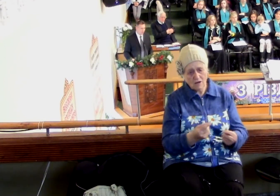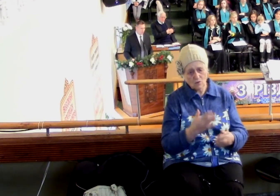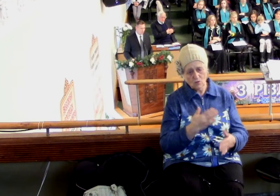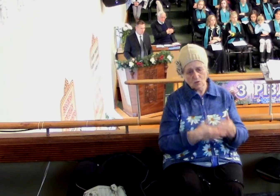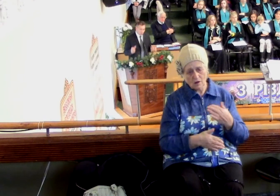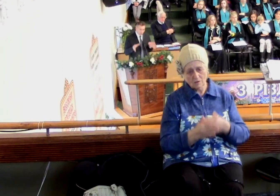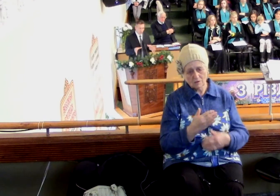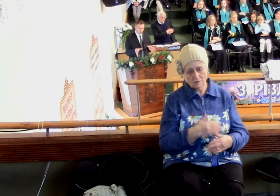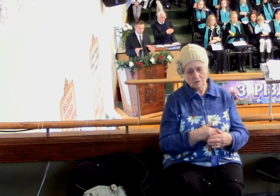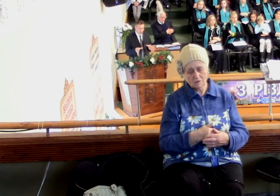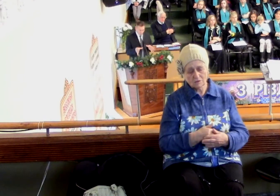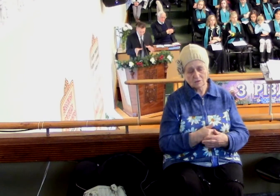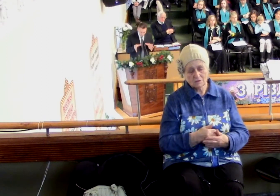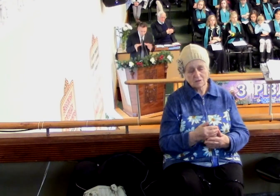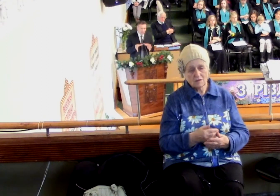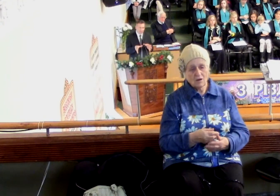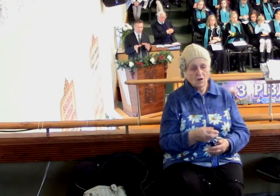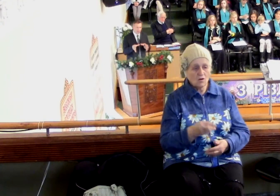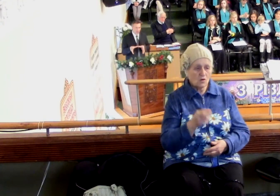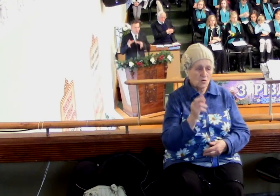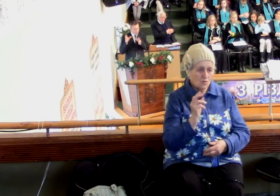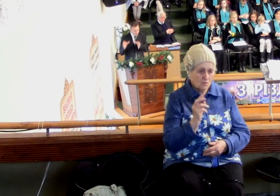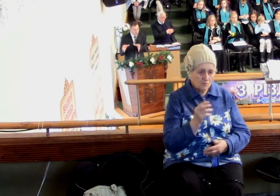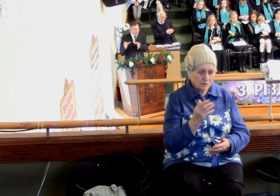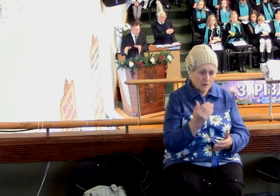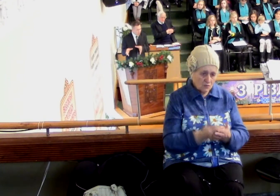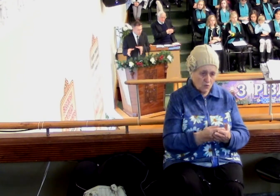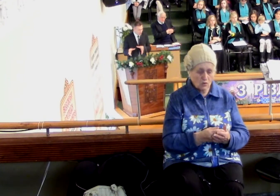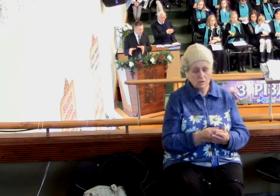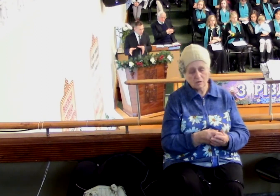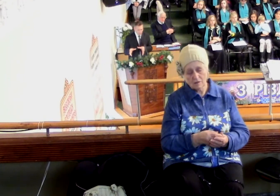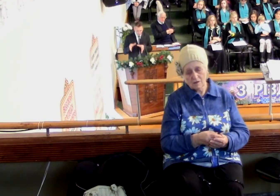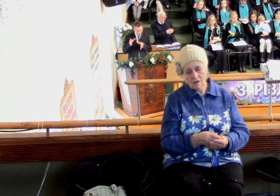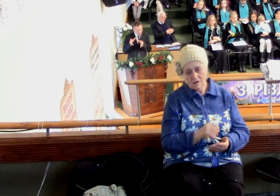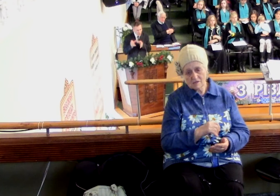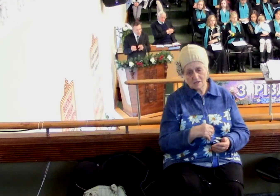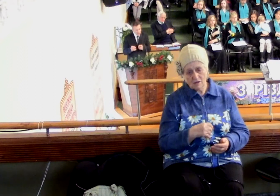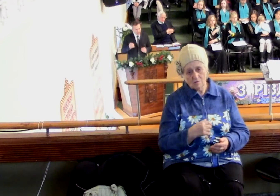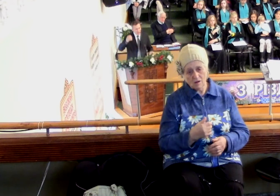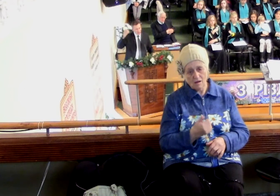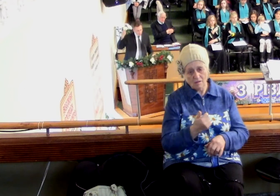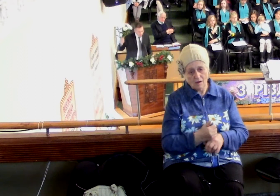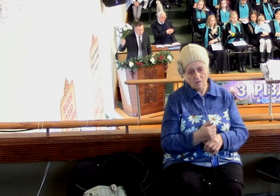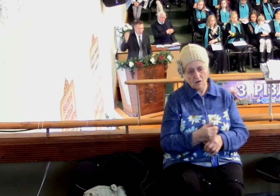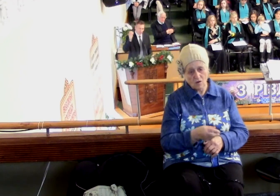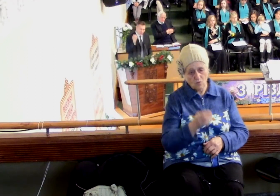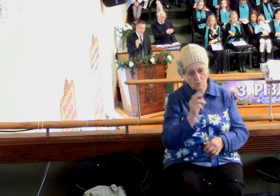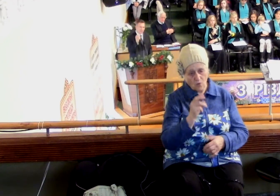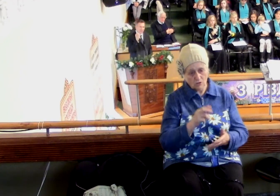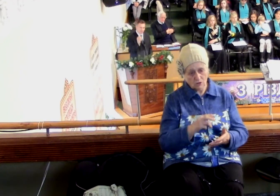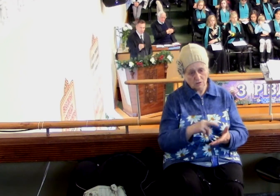радость». Вот оно, вот кульминация Божьей работы, вот кульминация